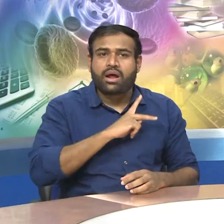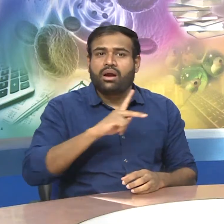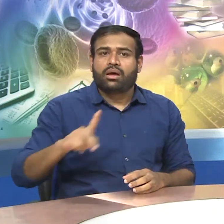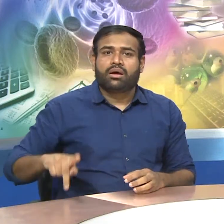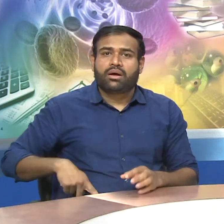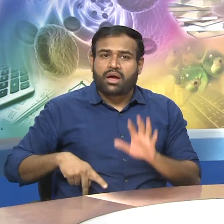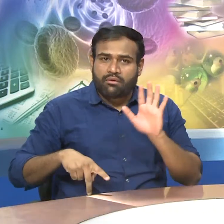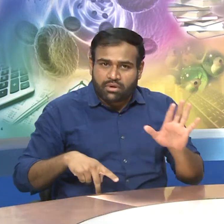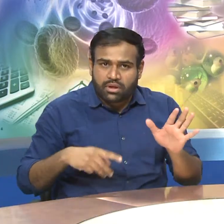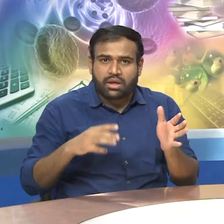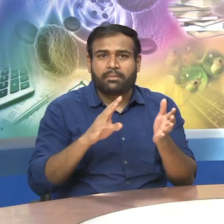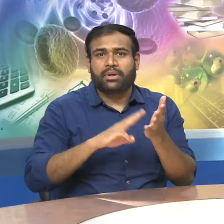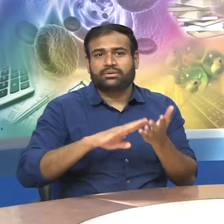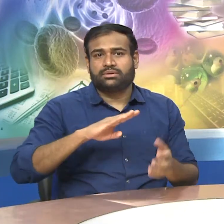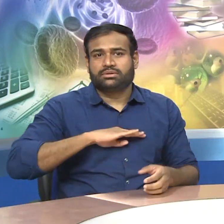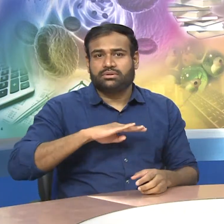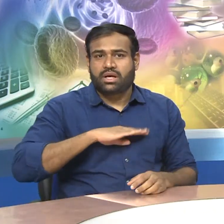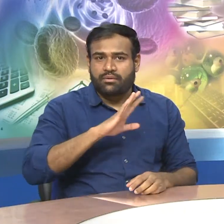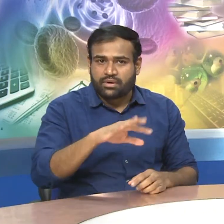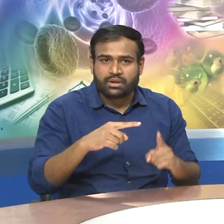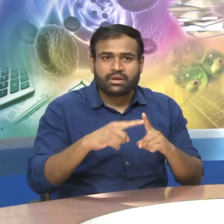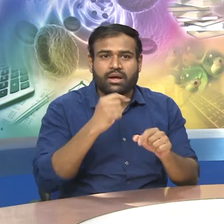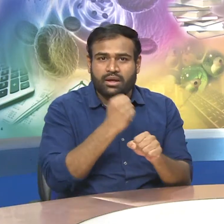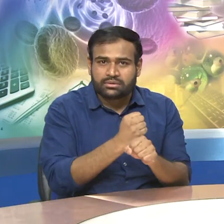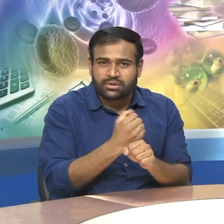Pradesh, Bihar, Maharashtra,